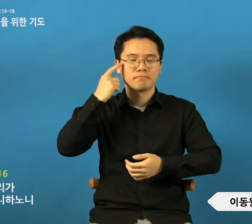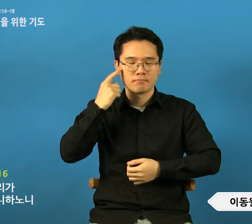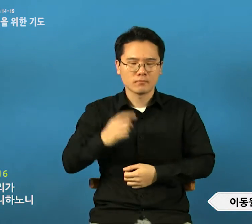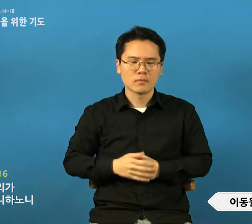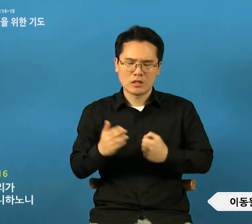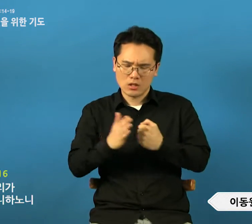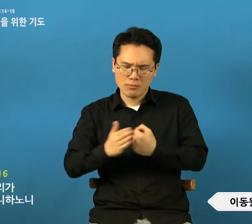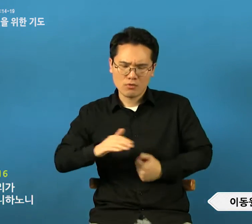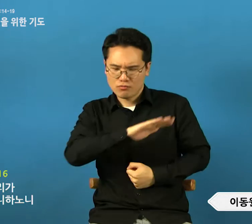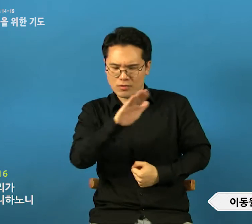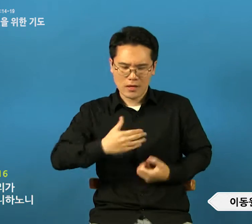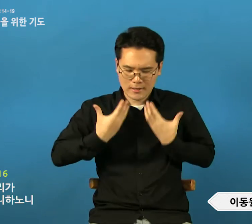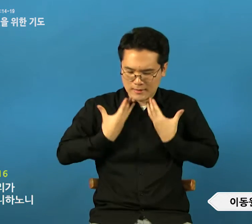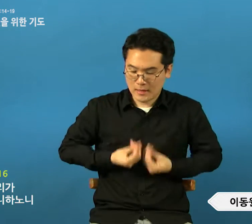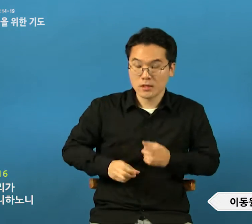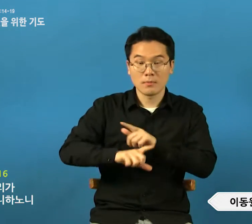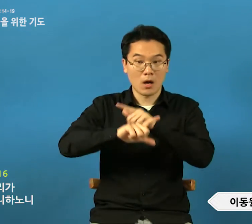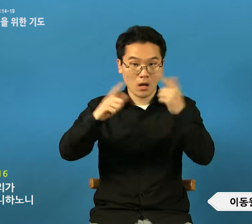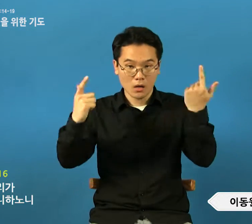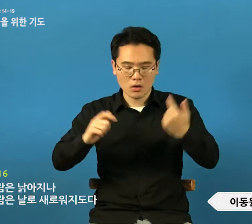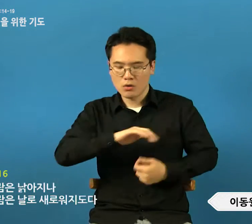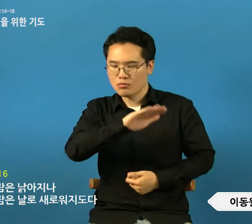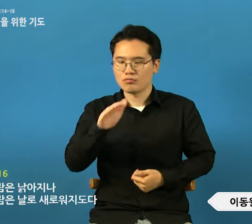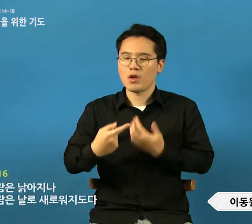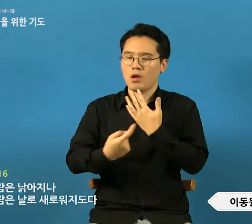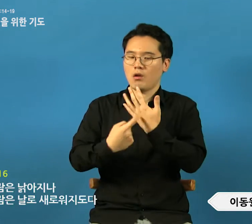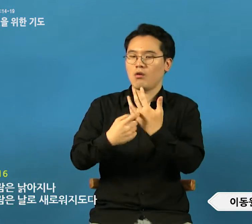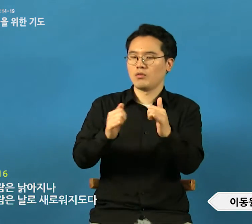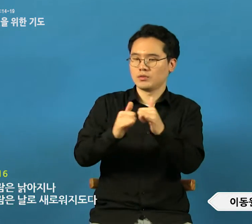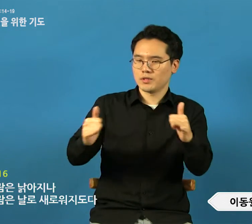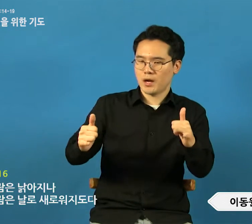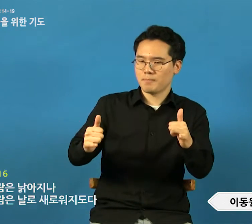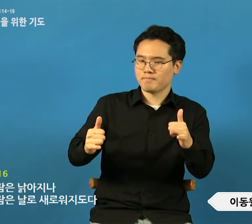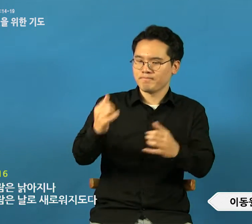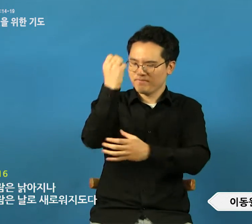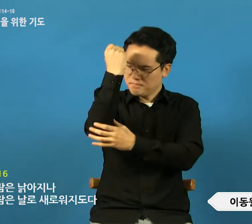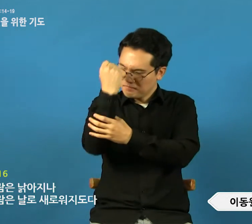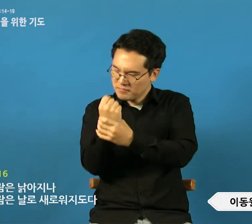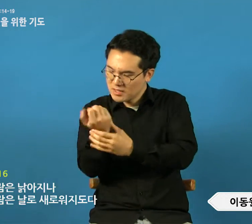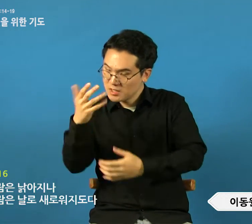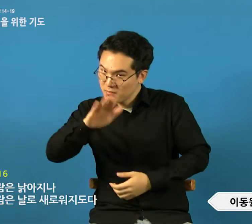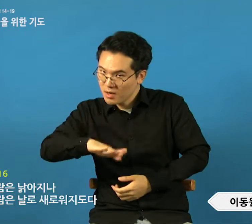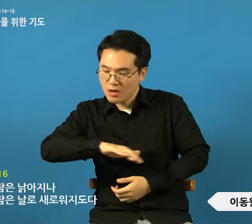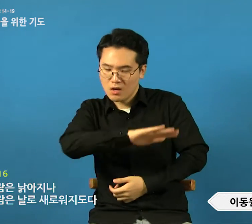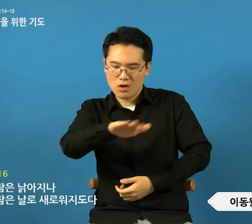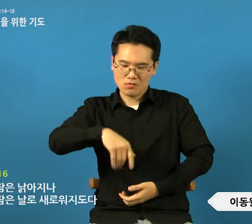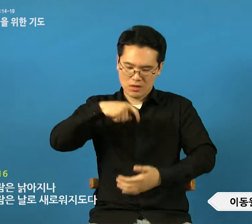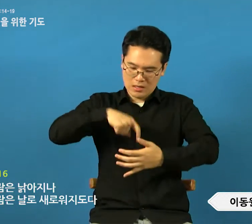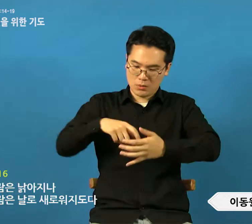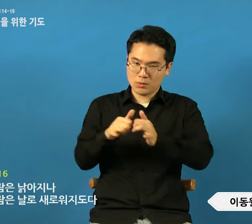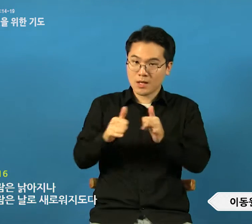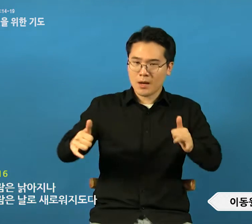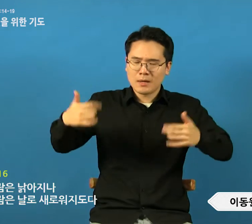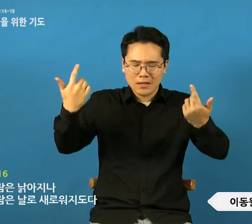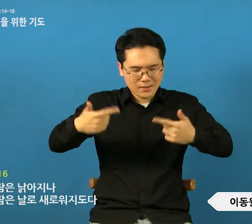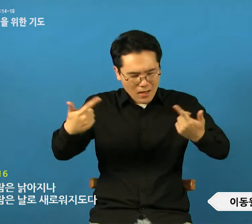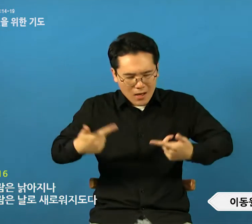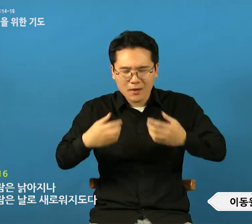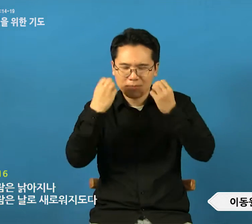낙심하지 아니하노니 우리의 겉사람은 낡아지나 우리의 속사람은 날로 새로워지도다.